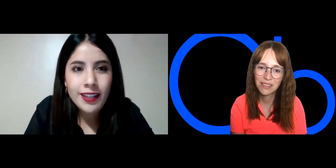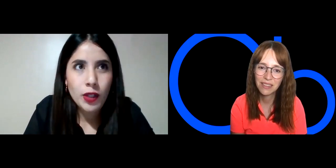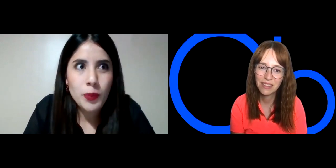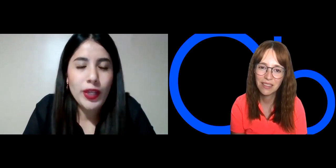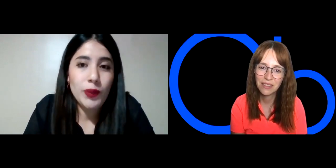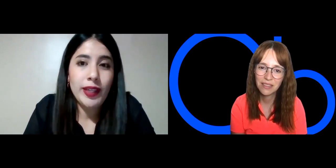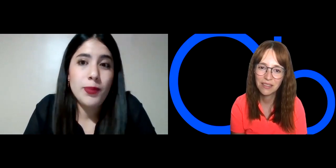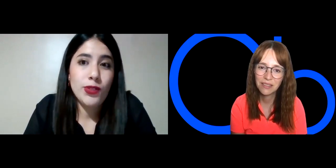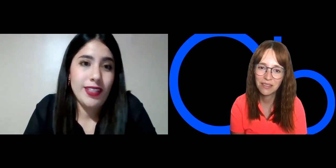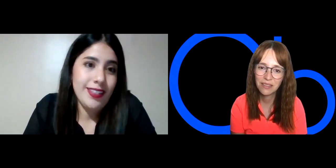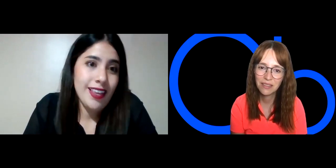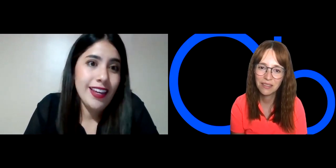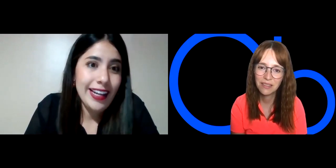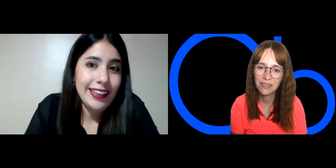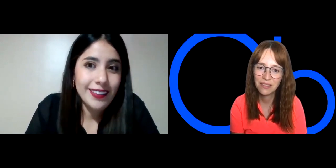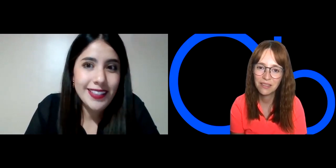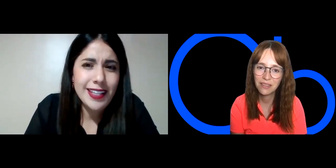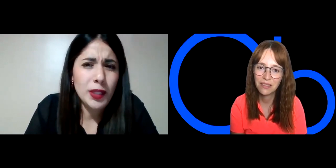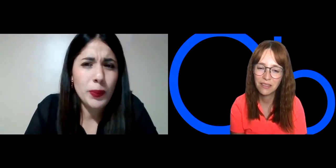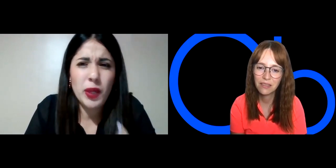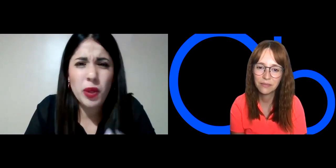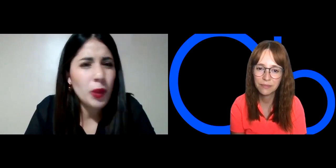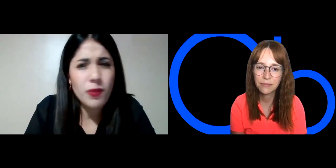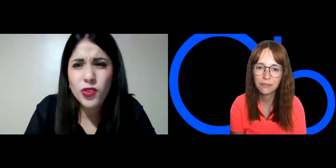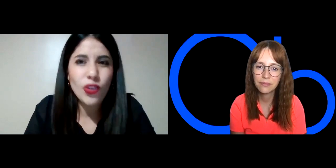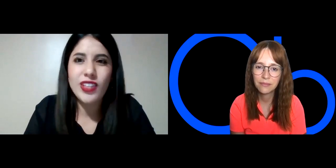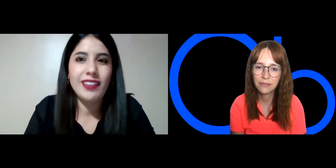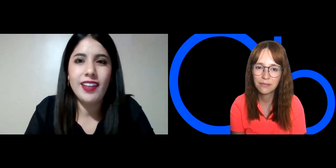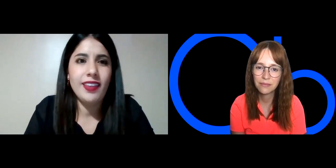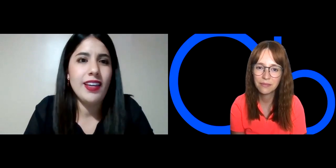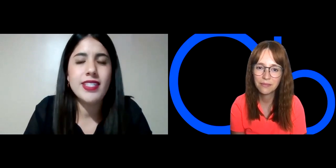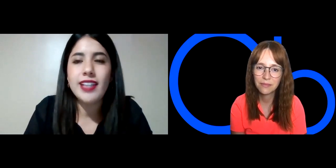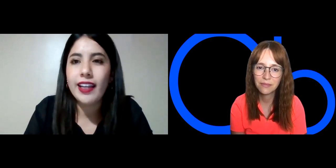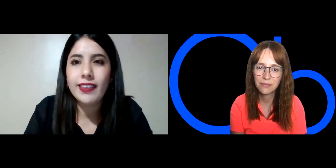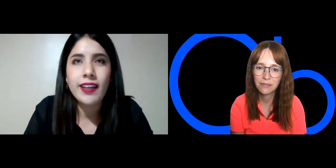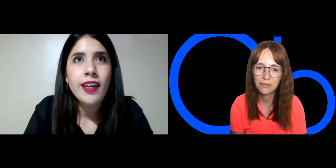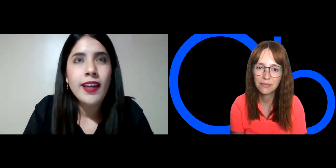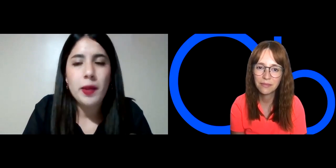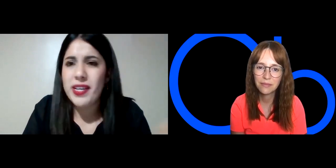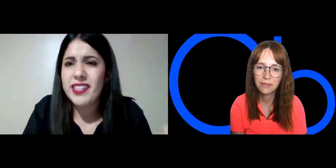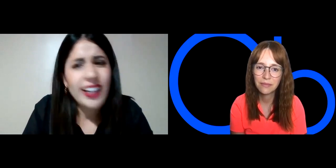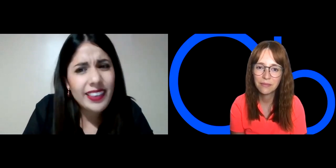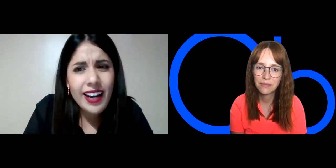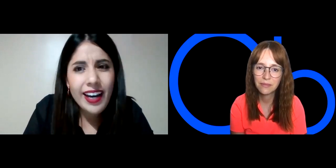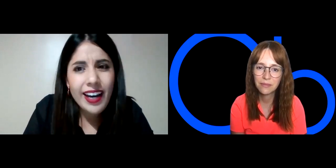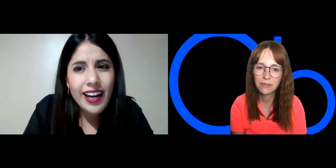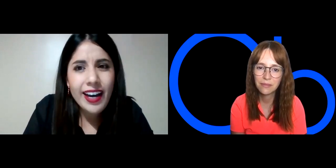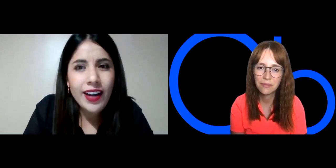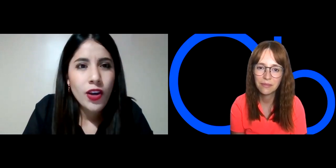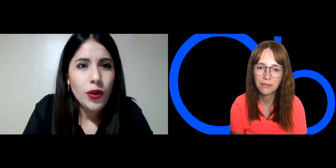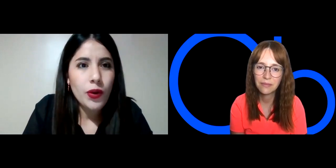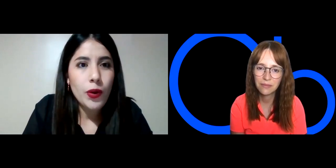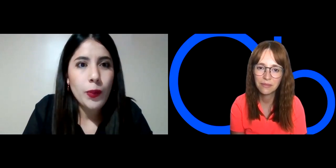dentista, no porque no tengamos necesidad de ir al dentista, sino porque cuando vamos no nos entiende y a veces la gente empieza a